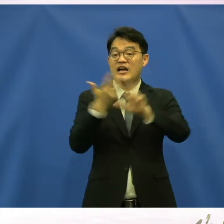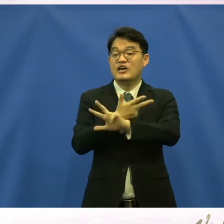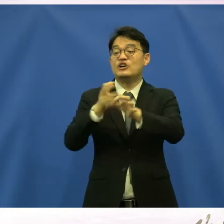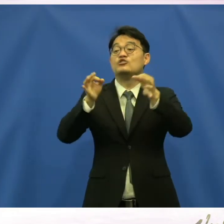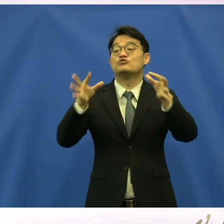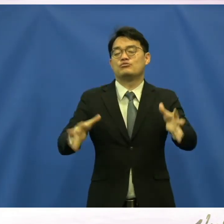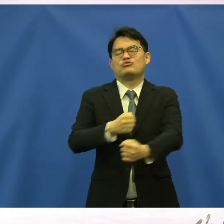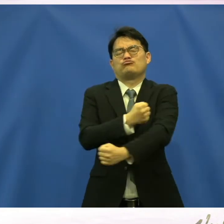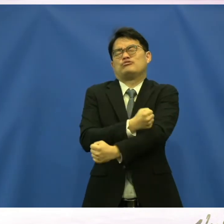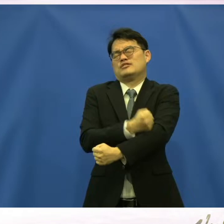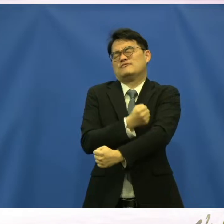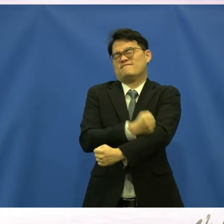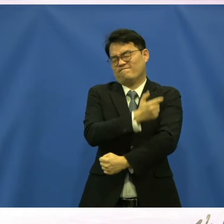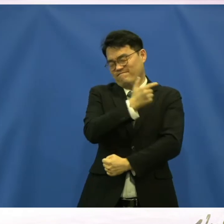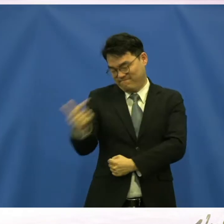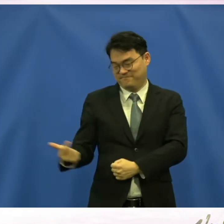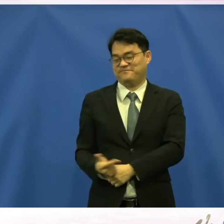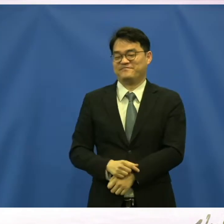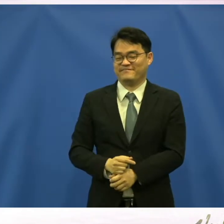수고하셨습니다.